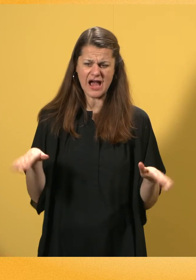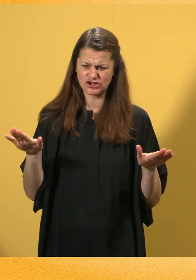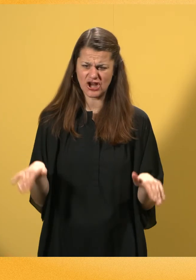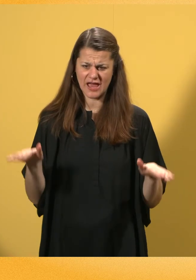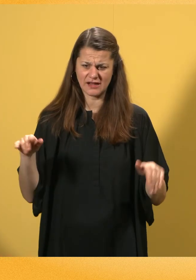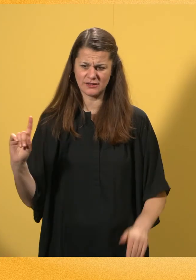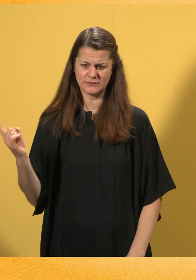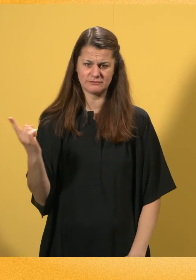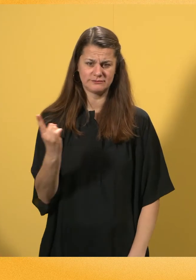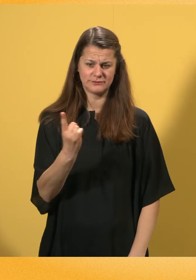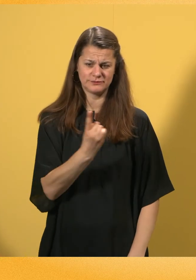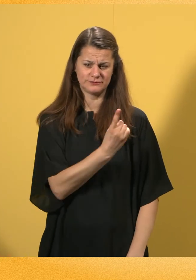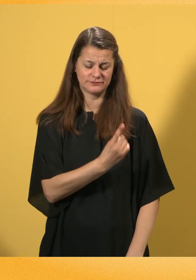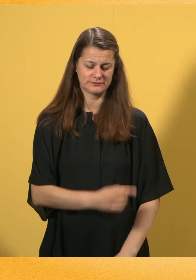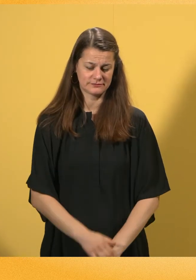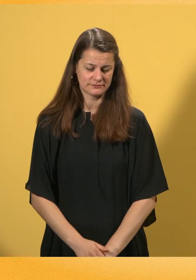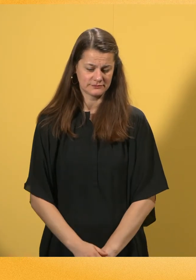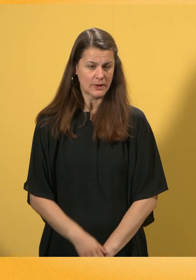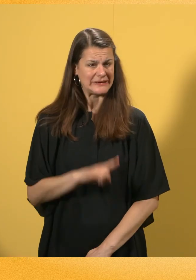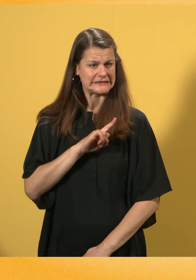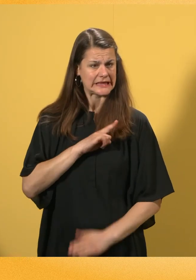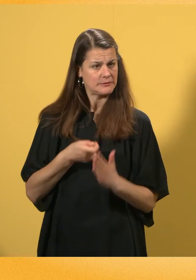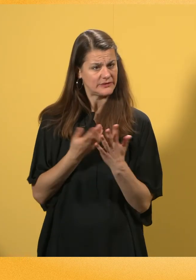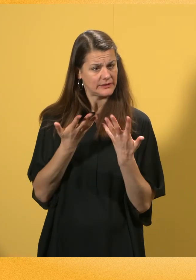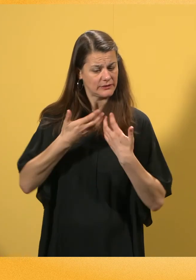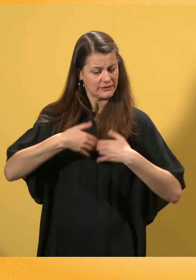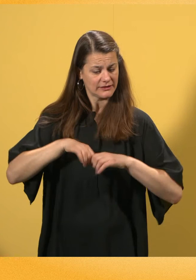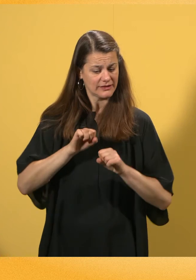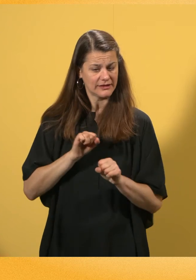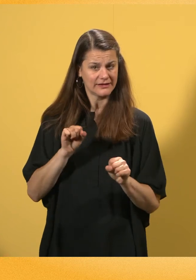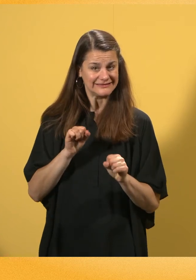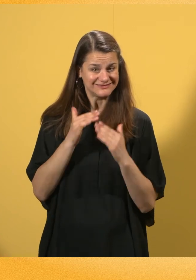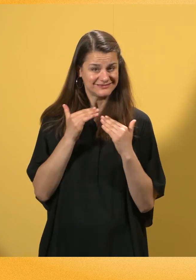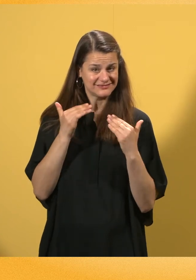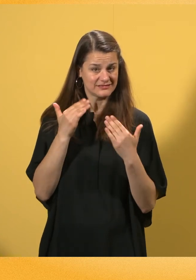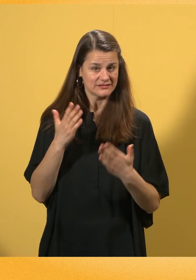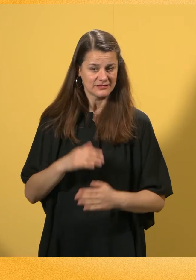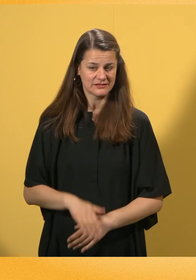hier. Ist es mit meinem Selbstwert vereinbar, dass ich lächle?